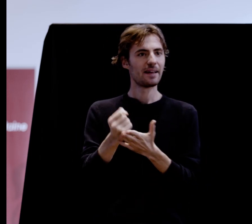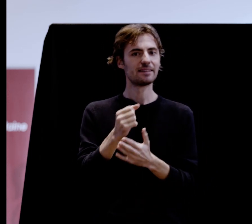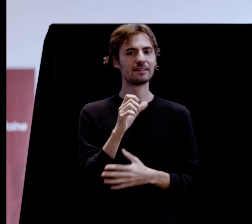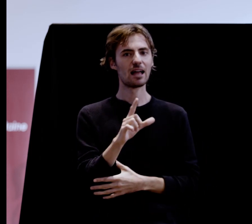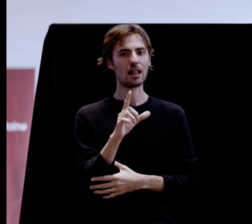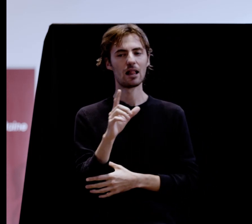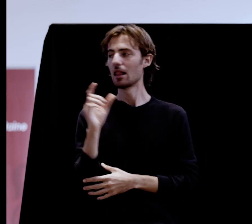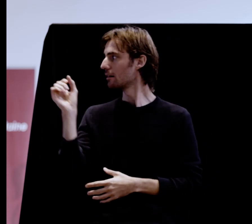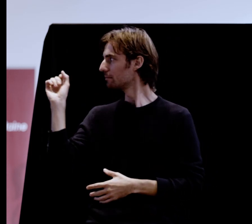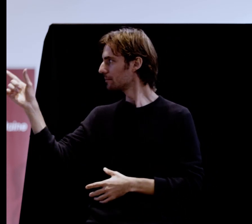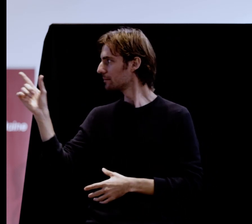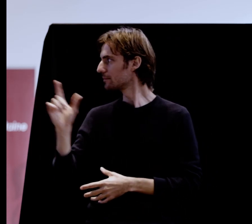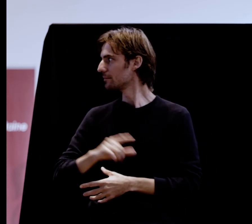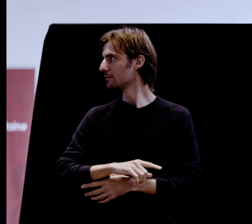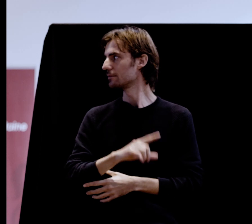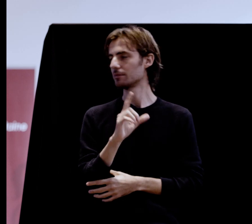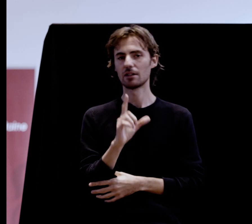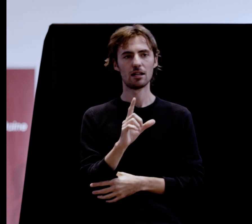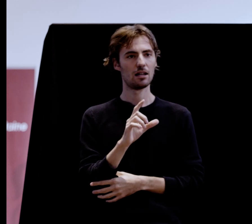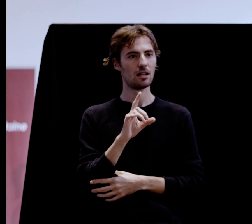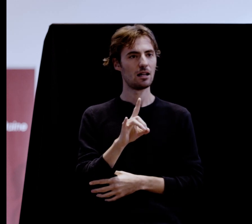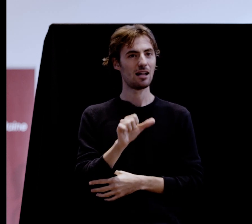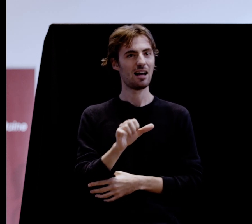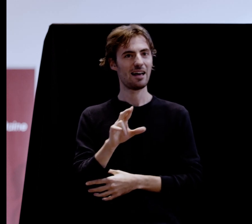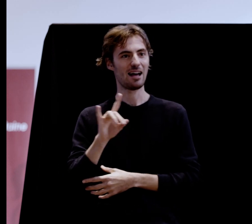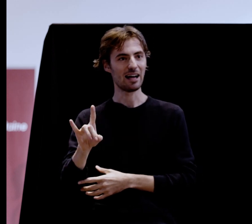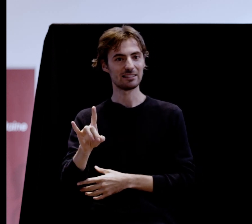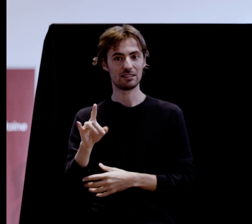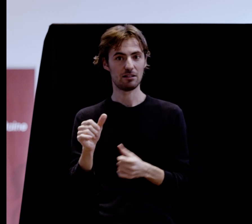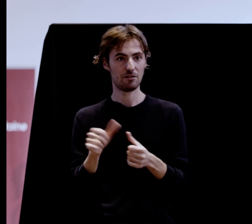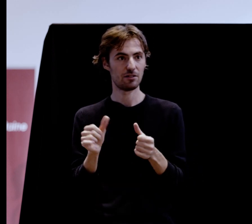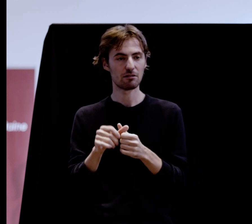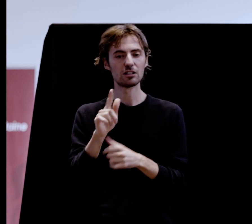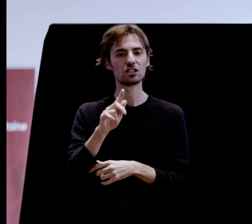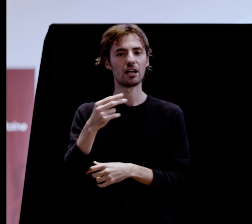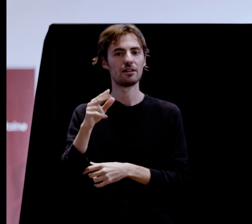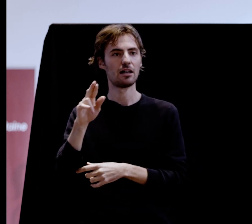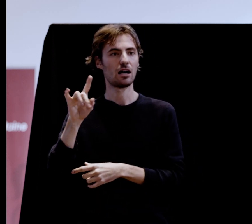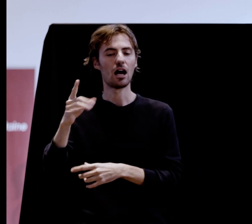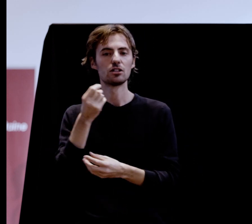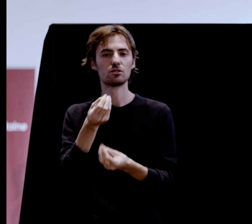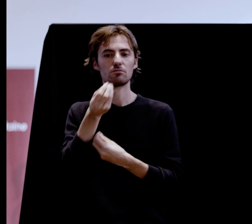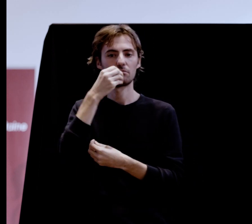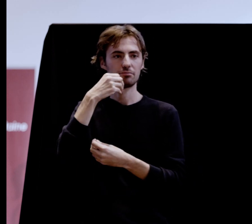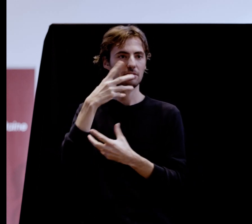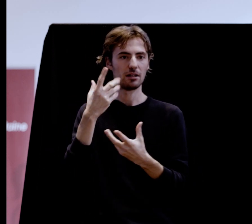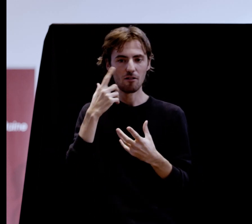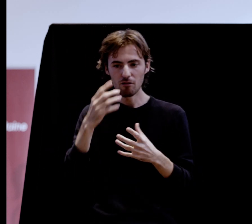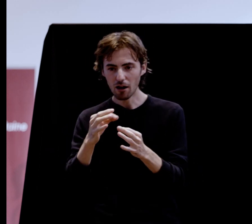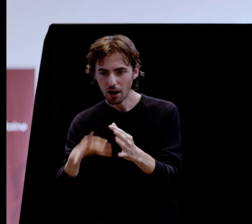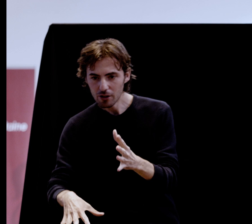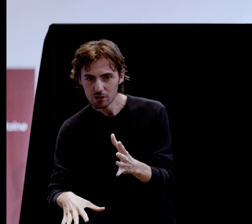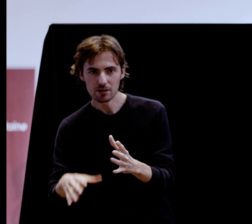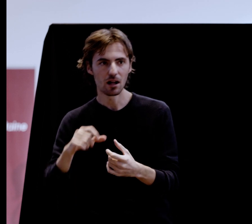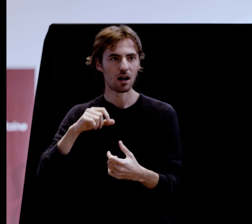cet examen qui consiste à injecter du LHRH, du GnRH, et avoir la réponse de LH et FSH. Mais